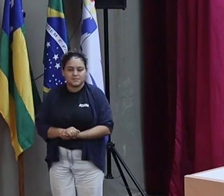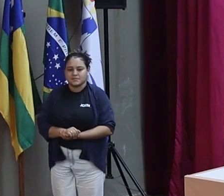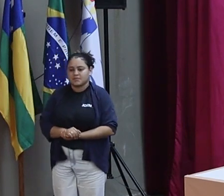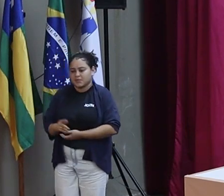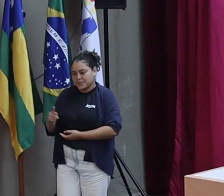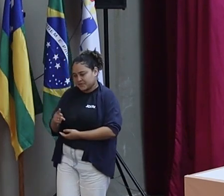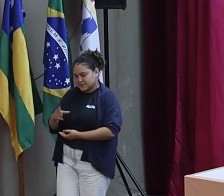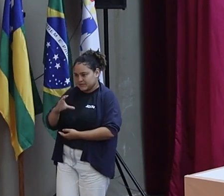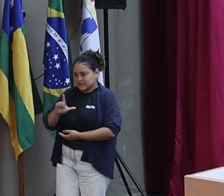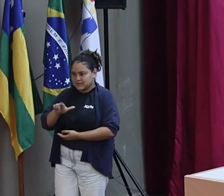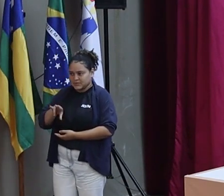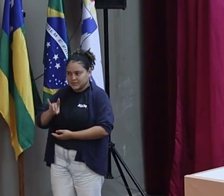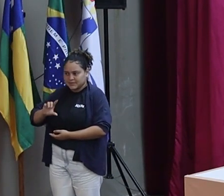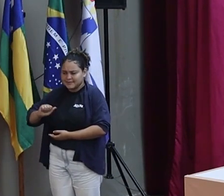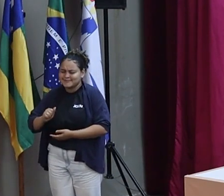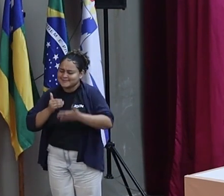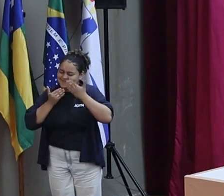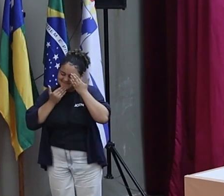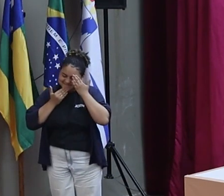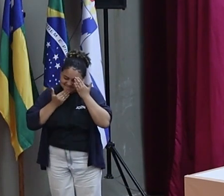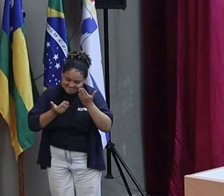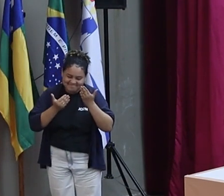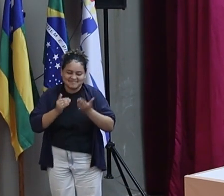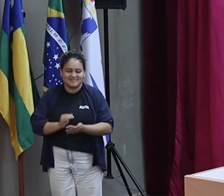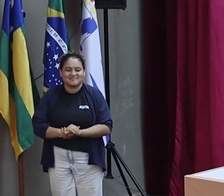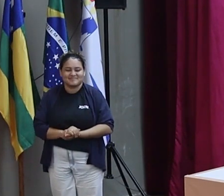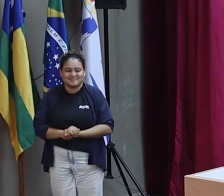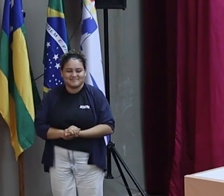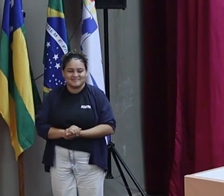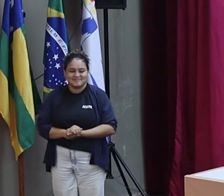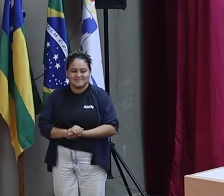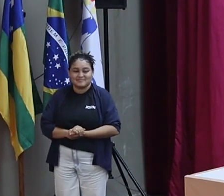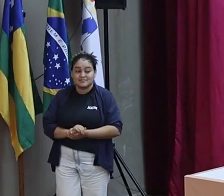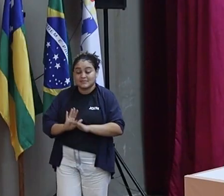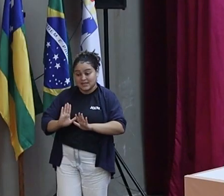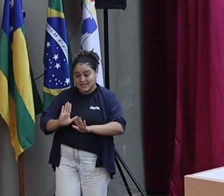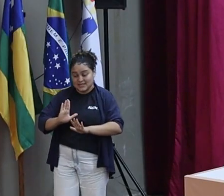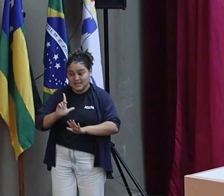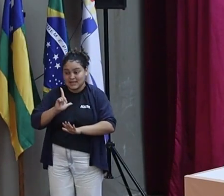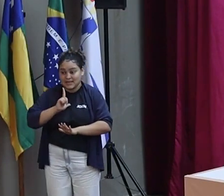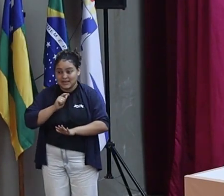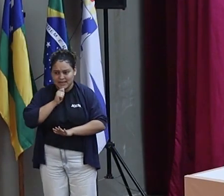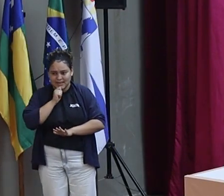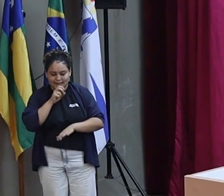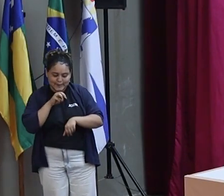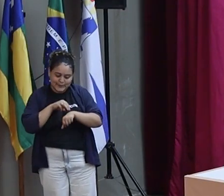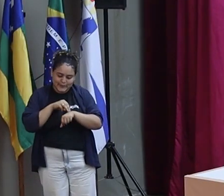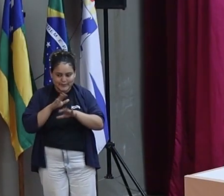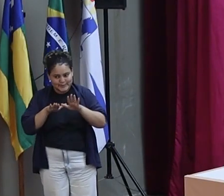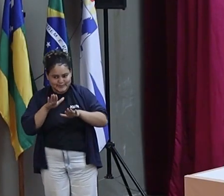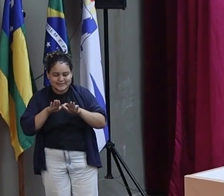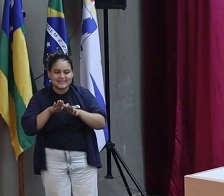Professora Claudiana Alencar, muitíssimo obrigado, né? Nós ainda temos alguns minutos, mas eu